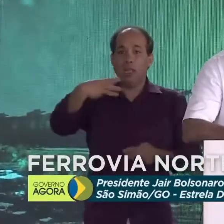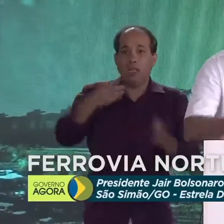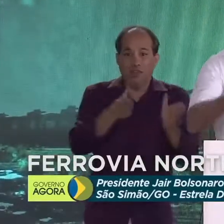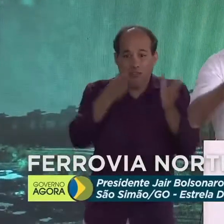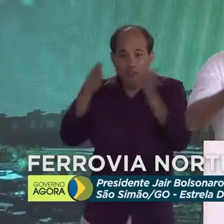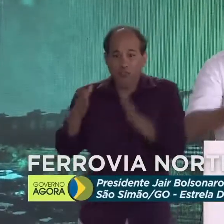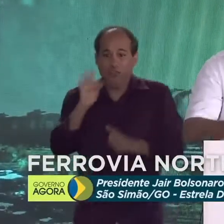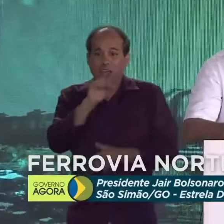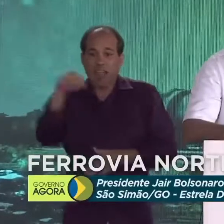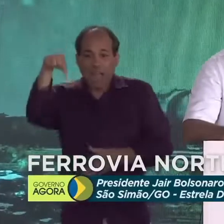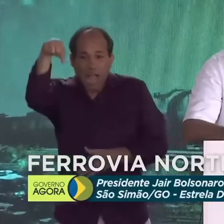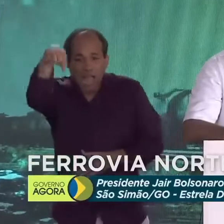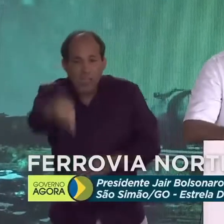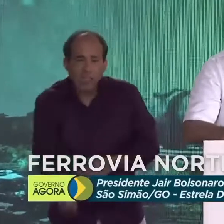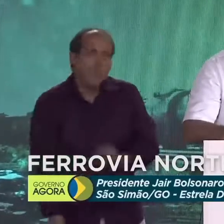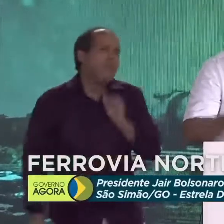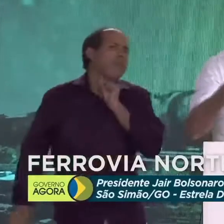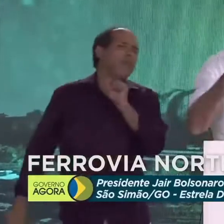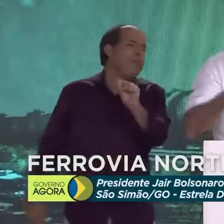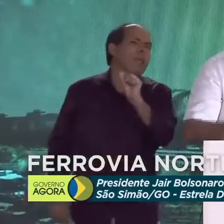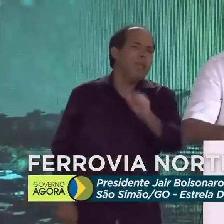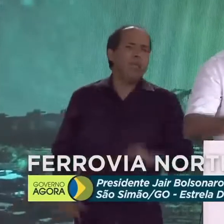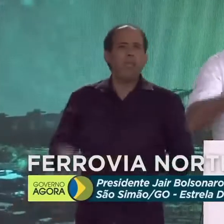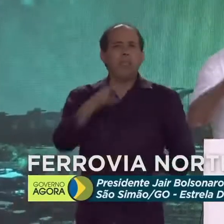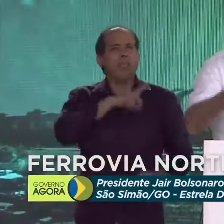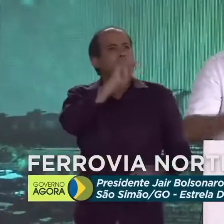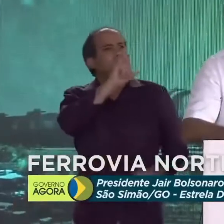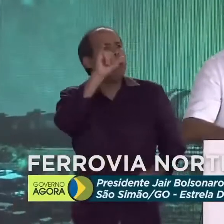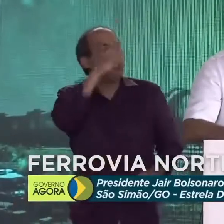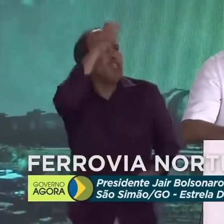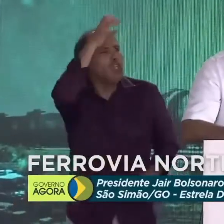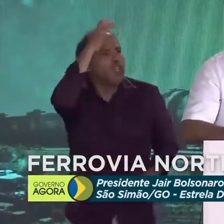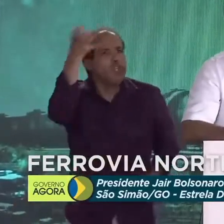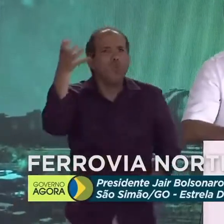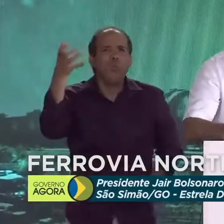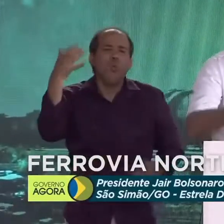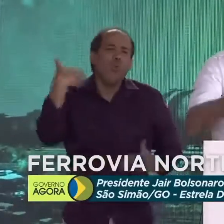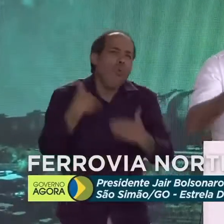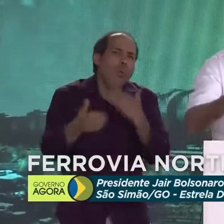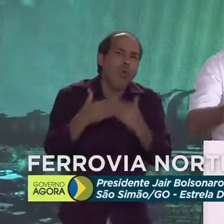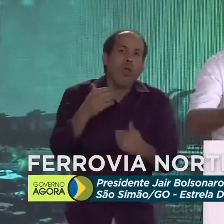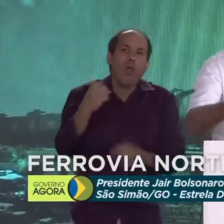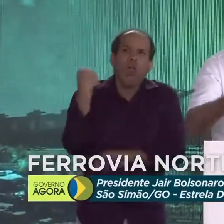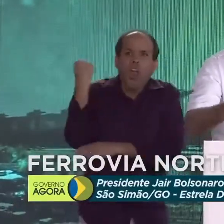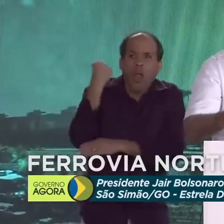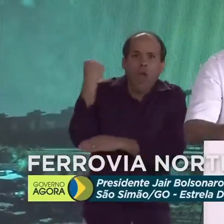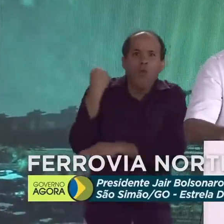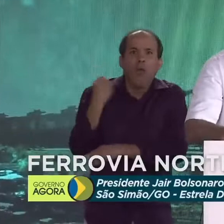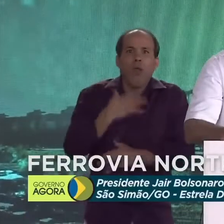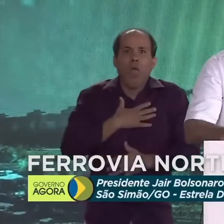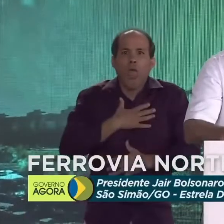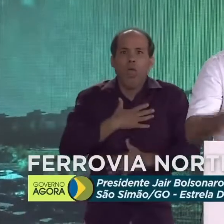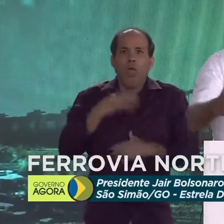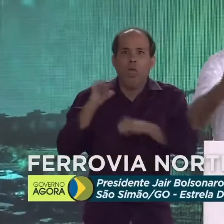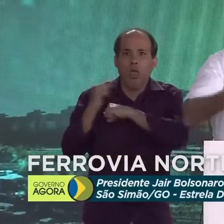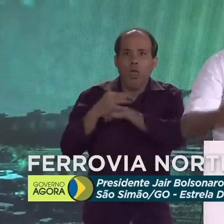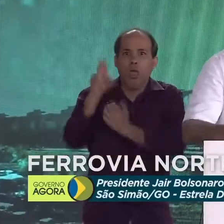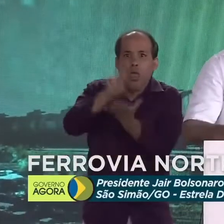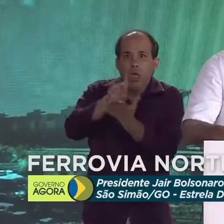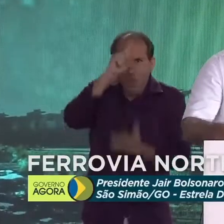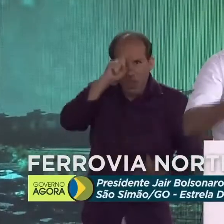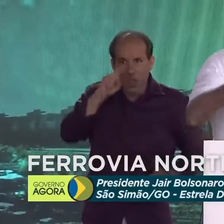para cá. Quem é que, porventura, tem um pai, um tio, um avô, né, estado grave e hospitalizado, não